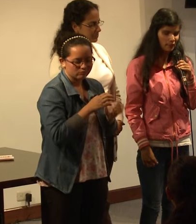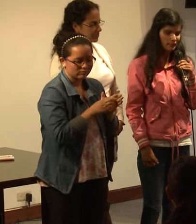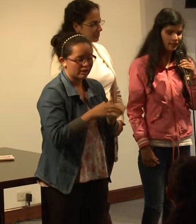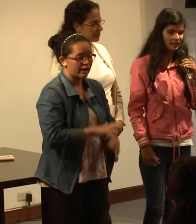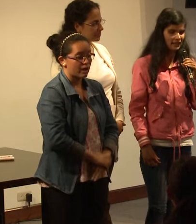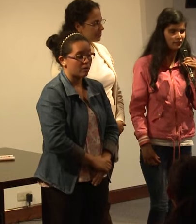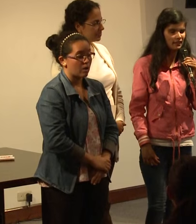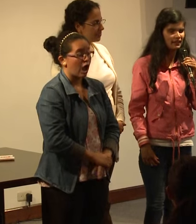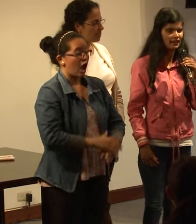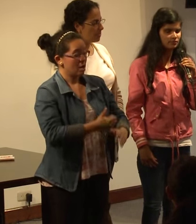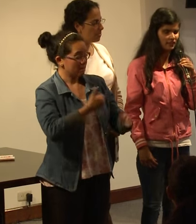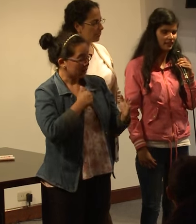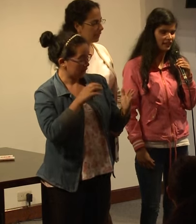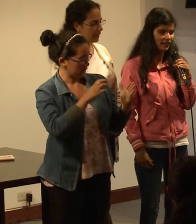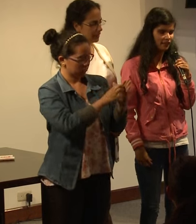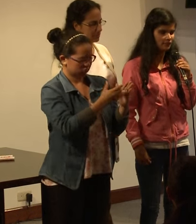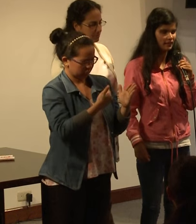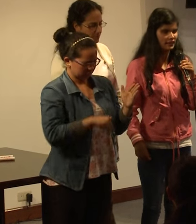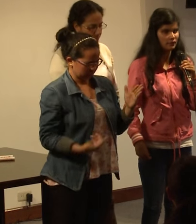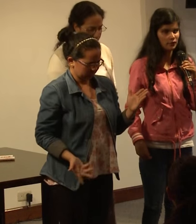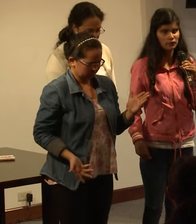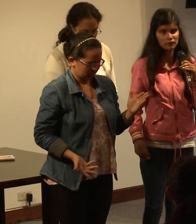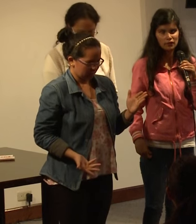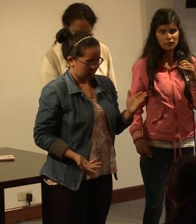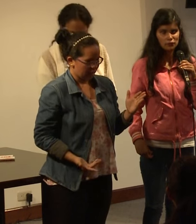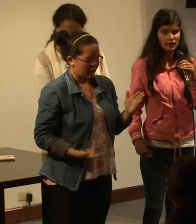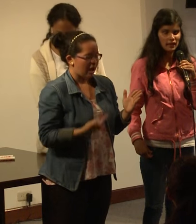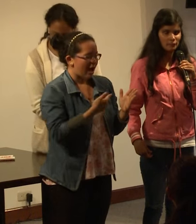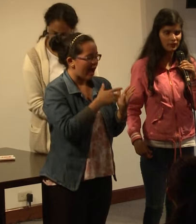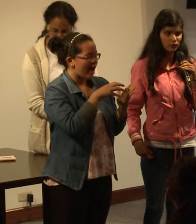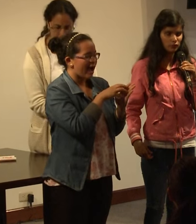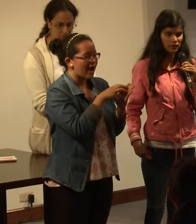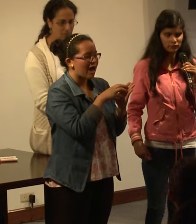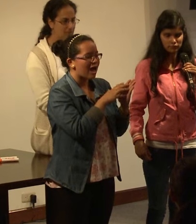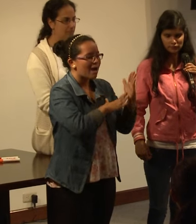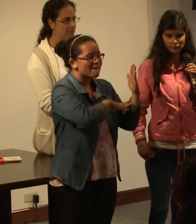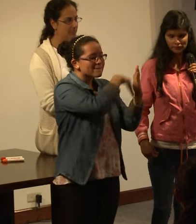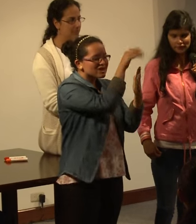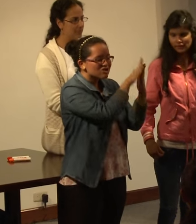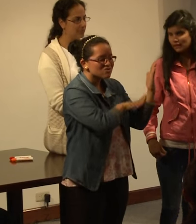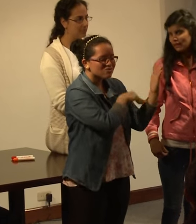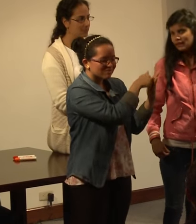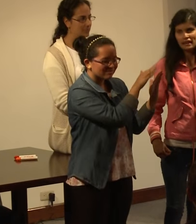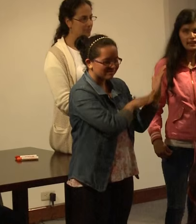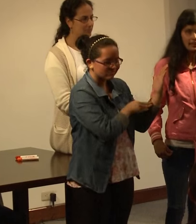Bueno, pues la imagen que yo tenía era, bueno, una pintura